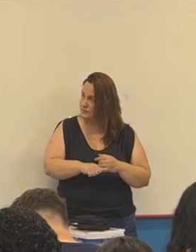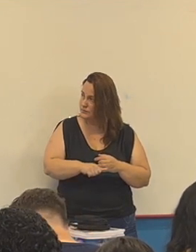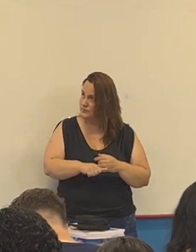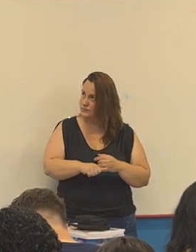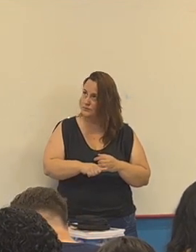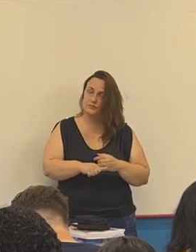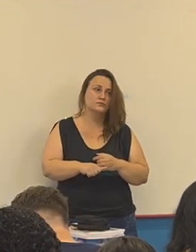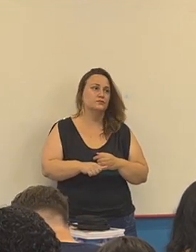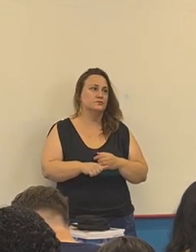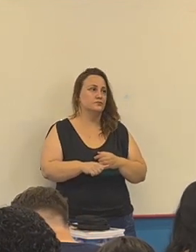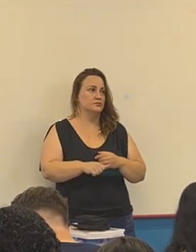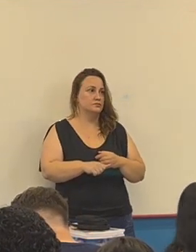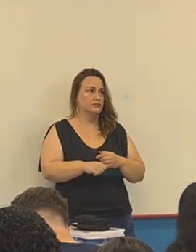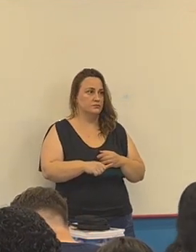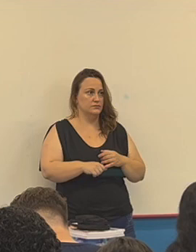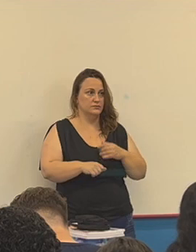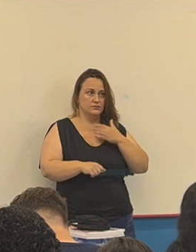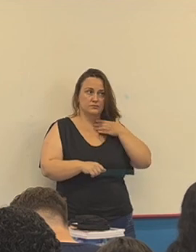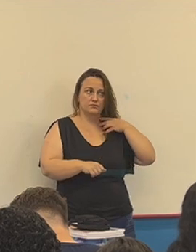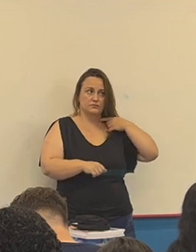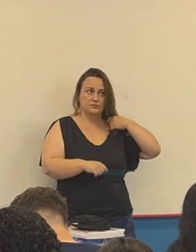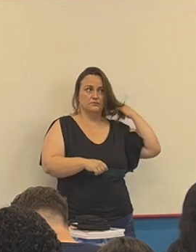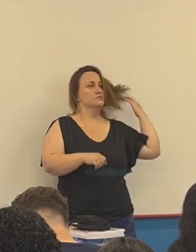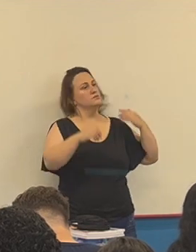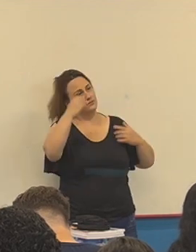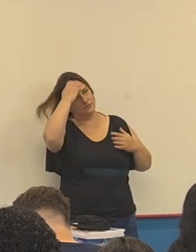E aí, qual é a dúvida?